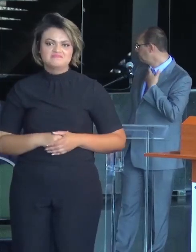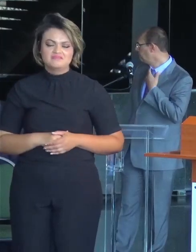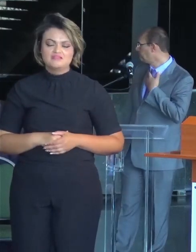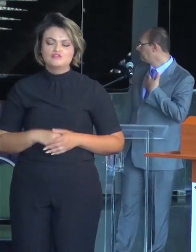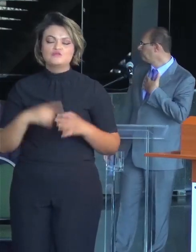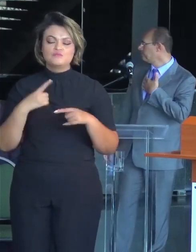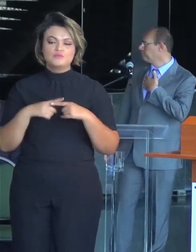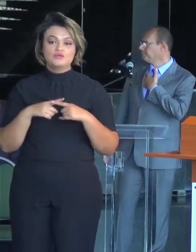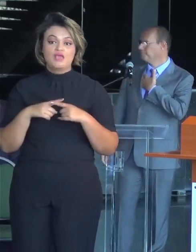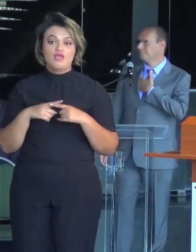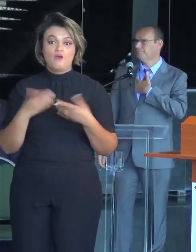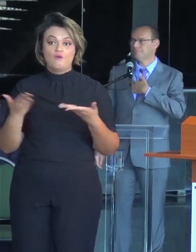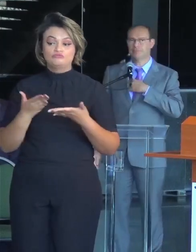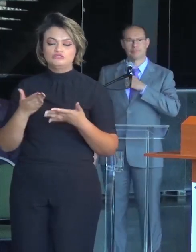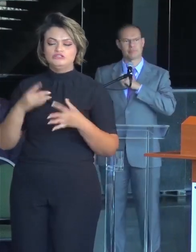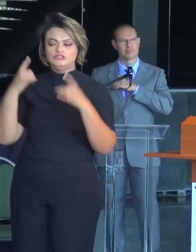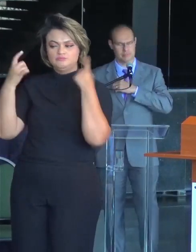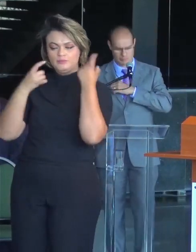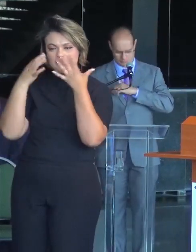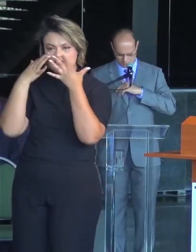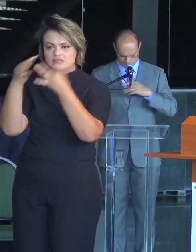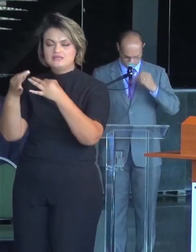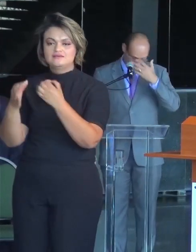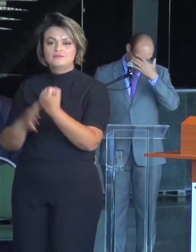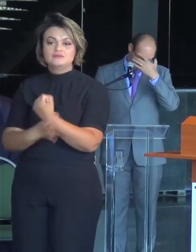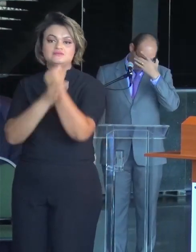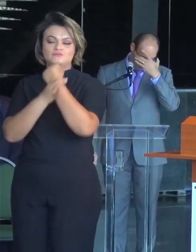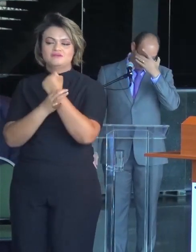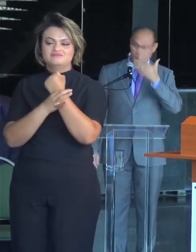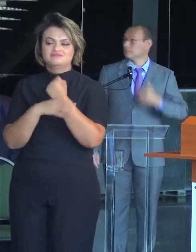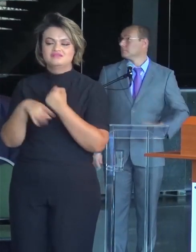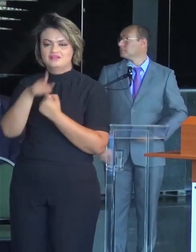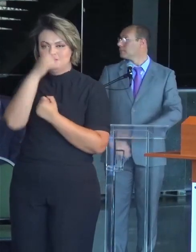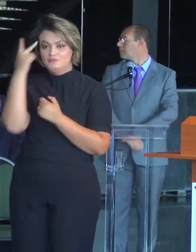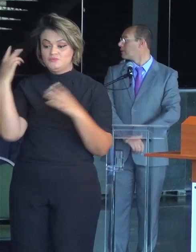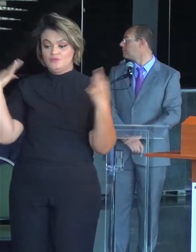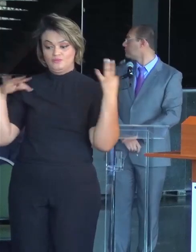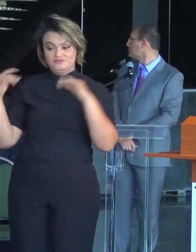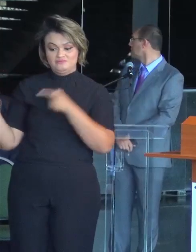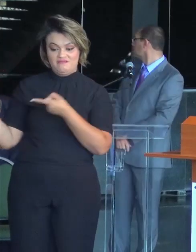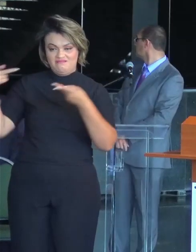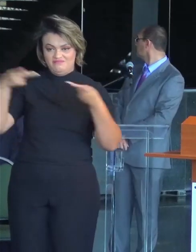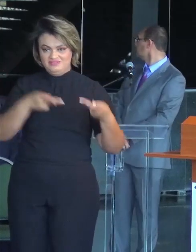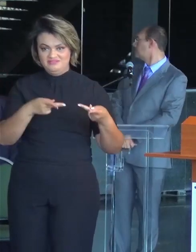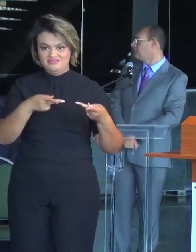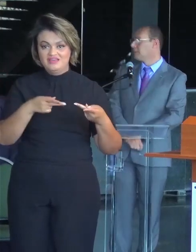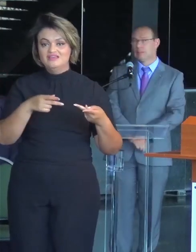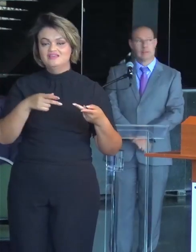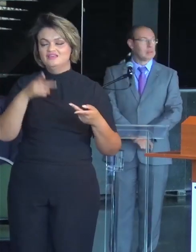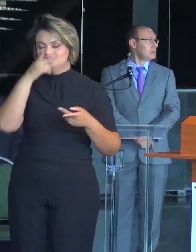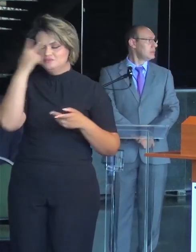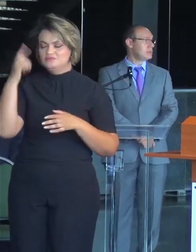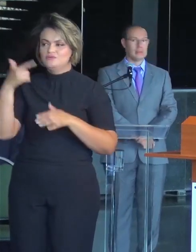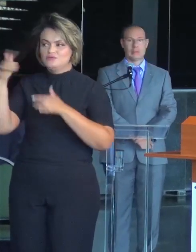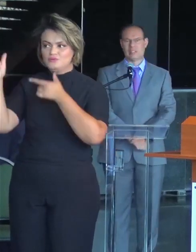nós nos preocupamos cada vez mais com a segurança dos nossos turistas e dos nossos